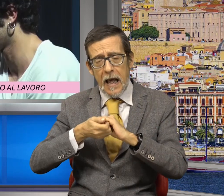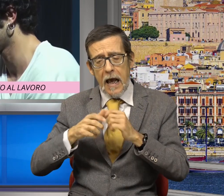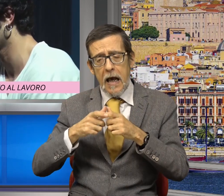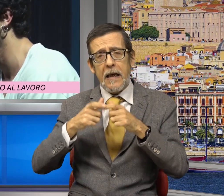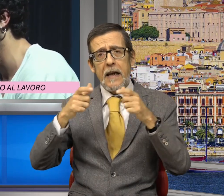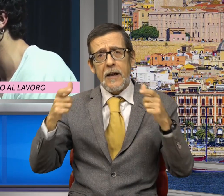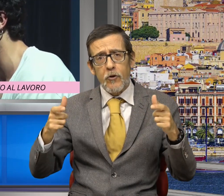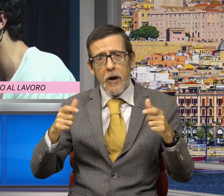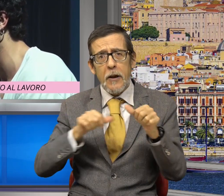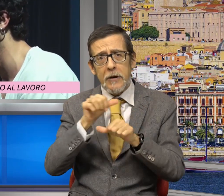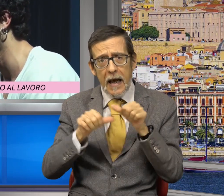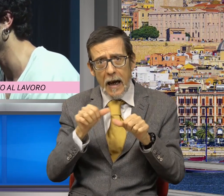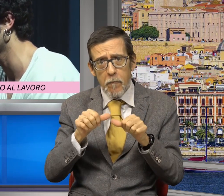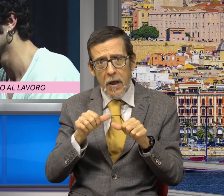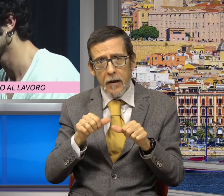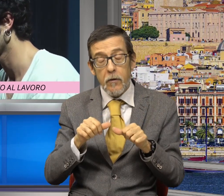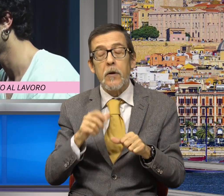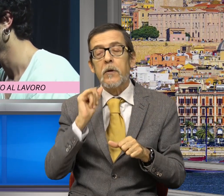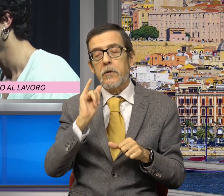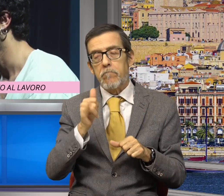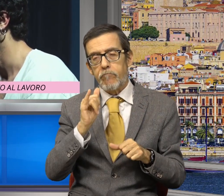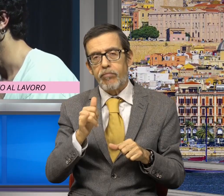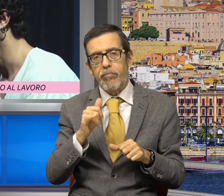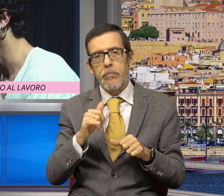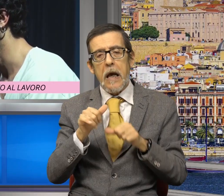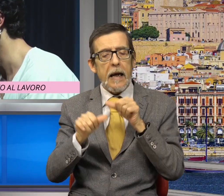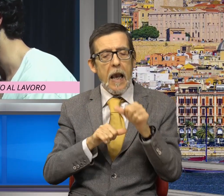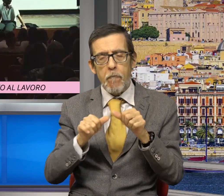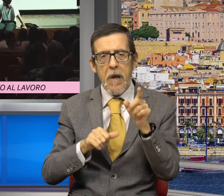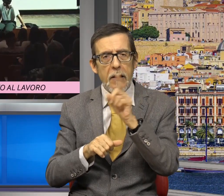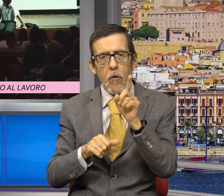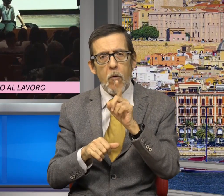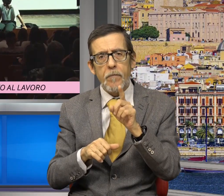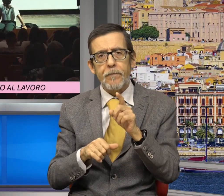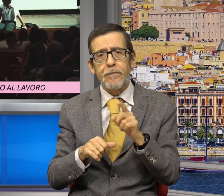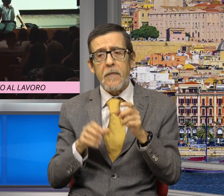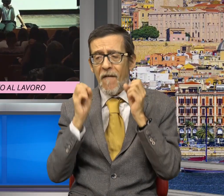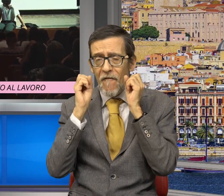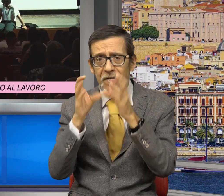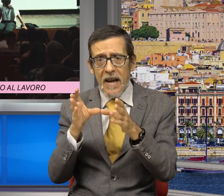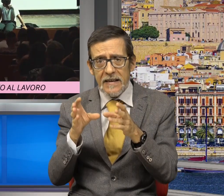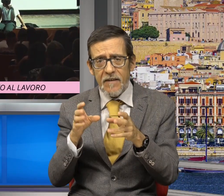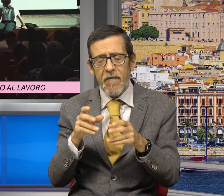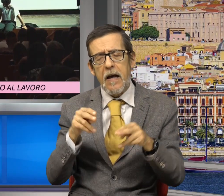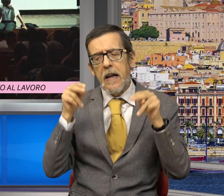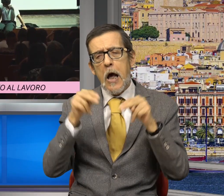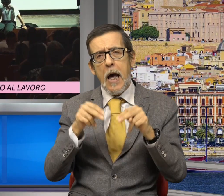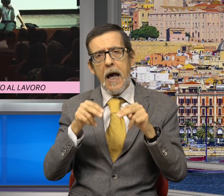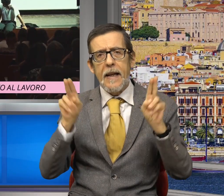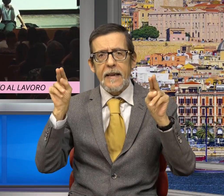cambiando. È una società che sta cambiando, non a caso il nostro festival è dedicato da anni ai temi del lavoro e delle migrazioni, in una